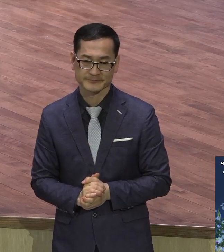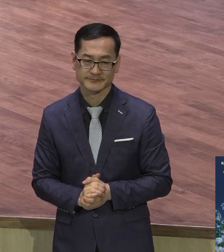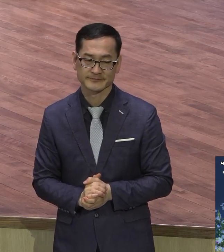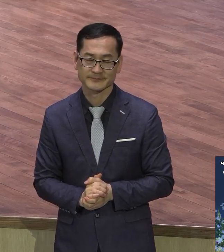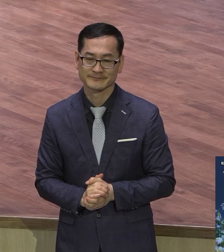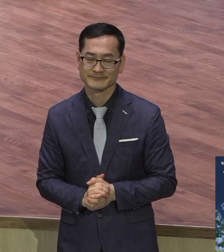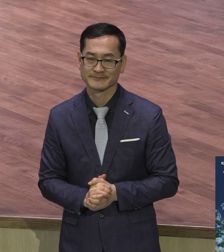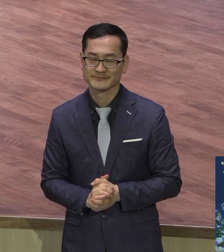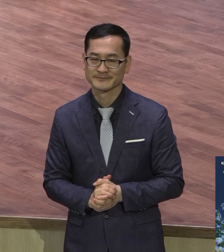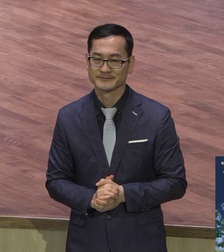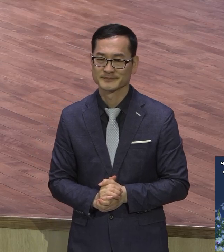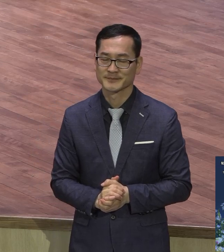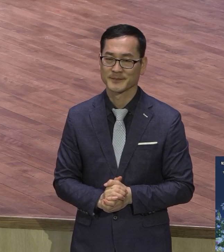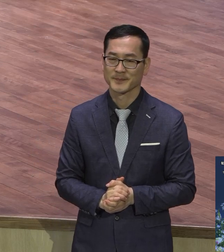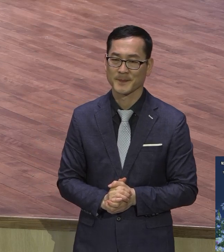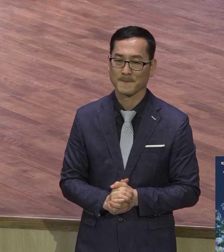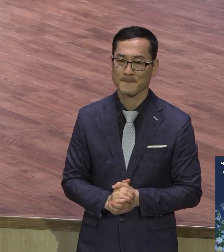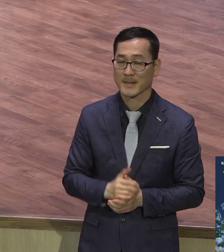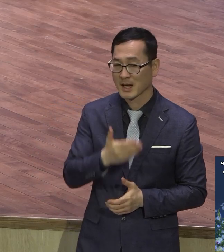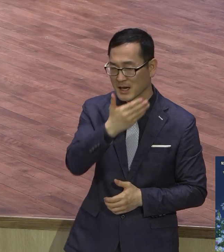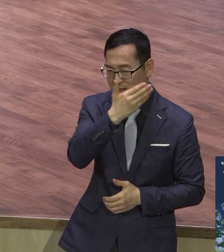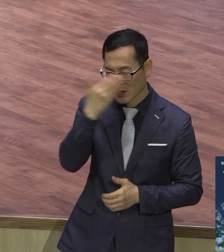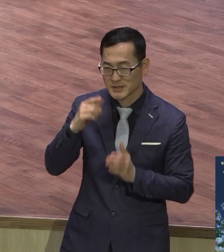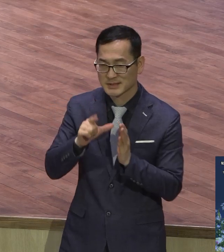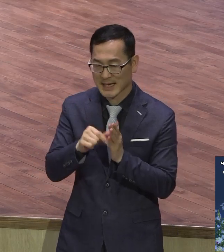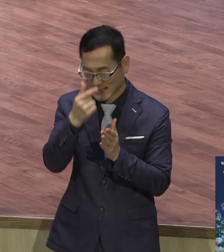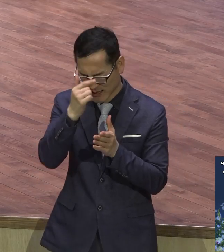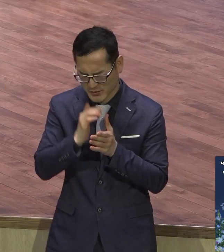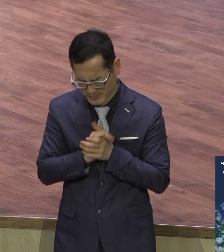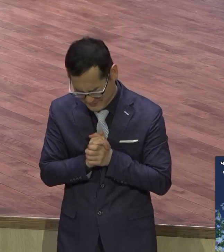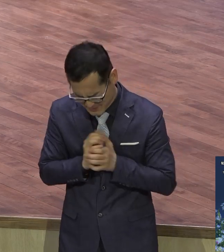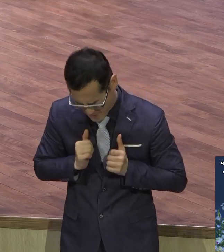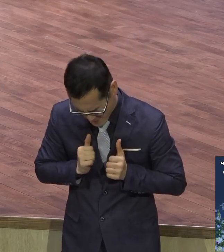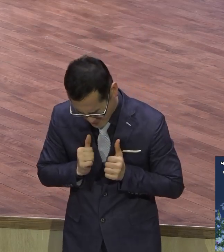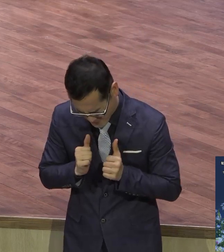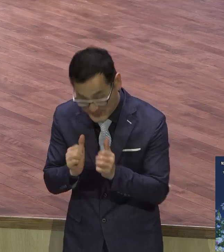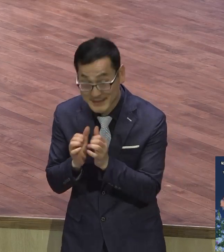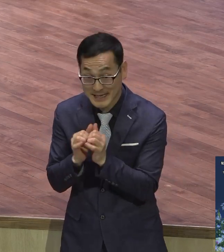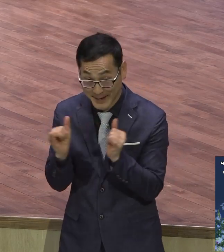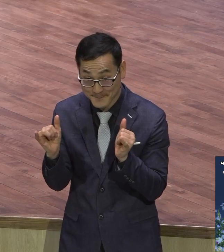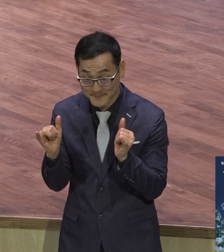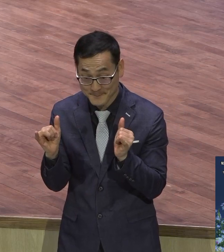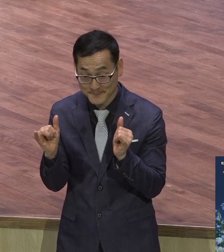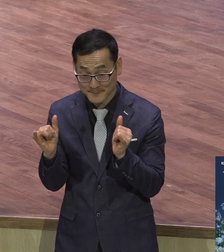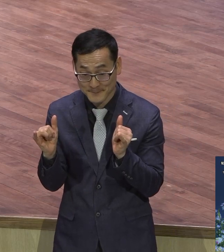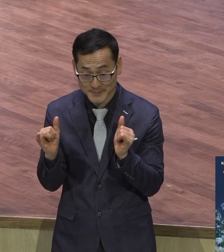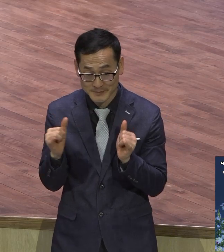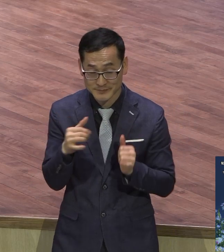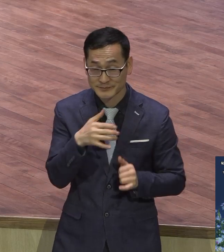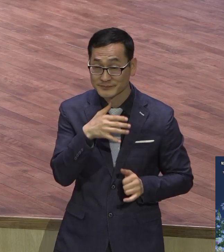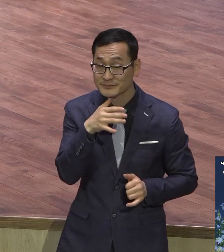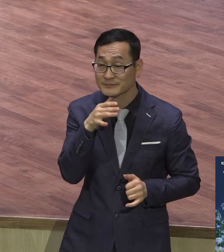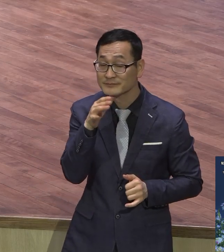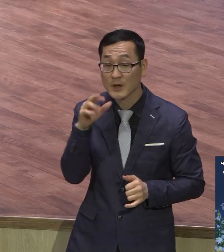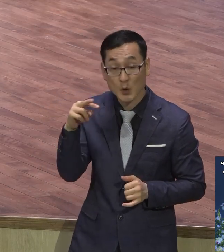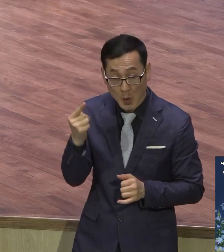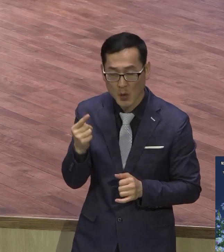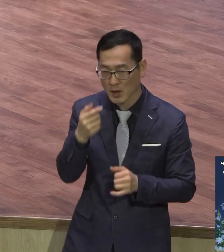그러니까 여러분 젊을 때 기도 많이 하는 사람 나이 들어보면 기도에 대해서는 그냥 막 자유해요.